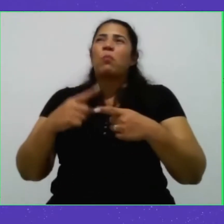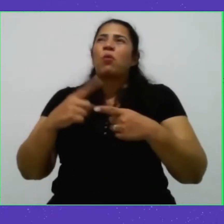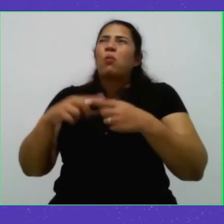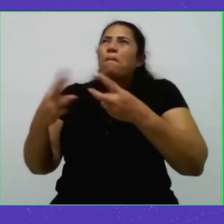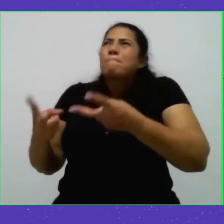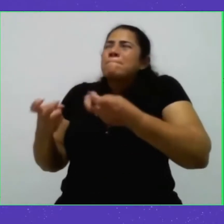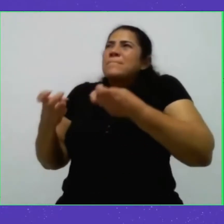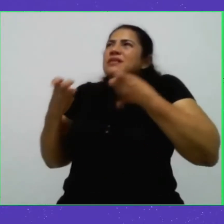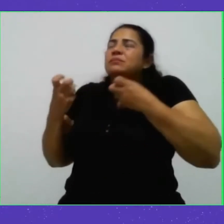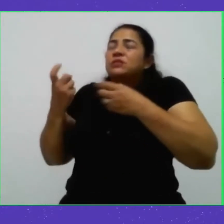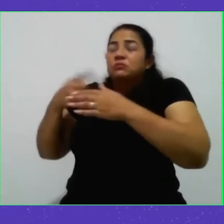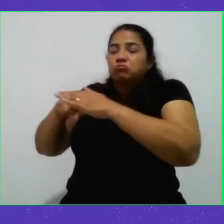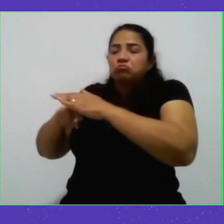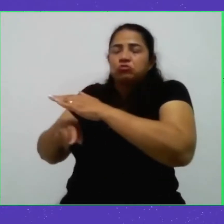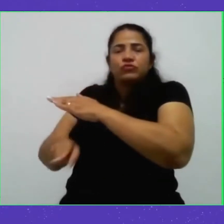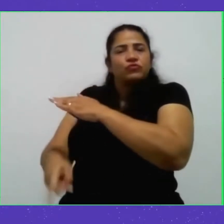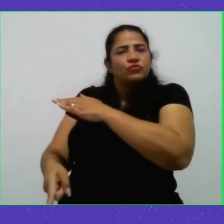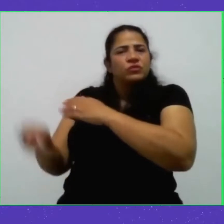Deus.